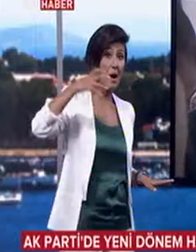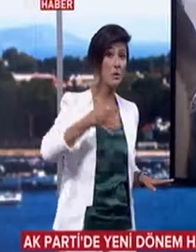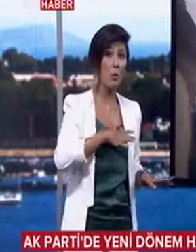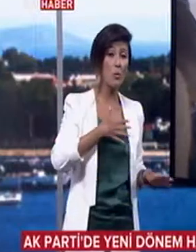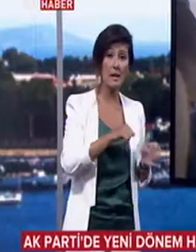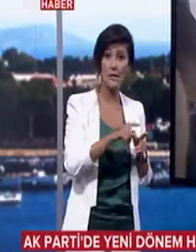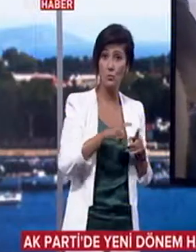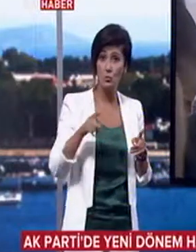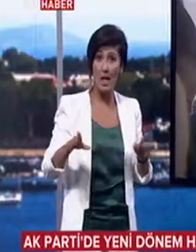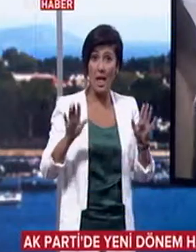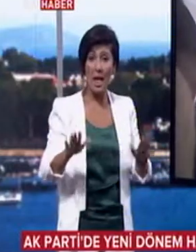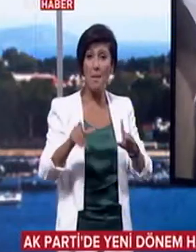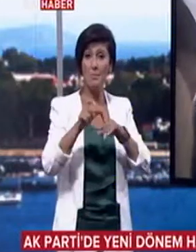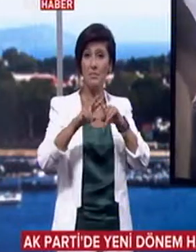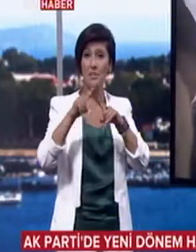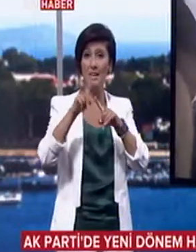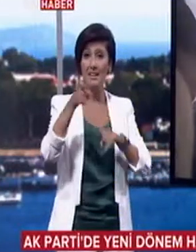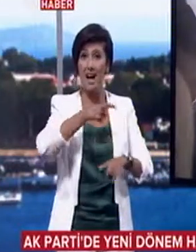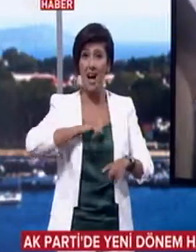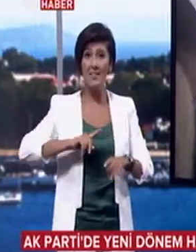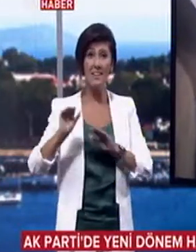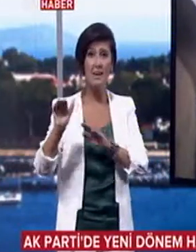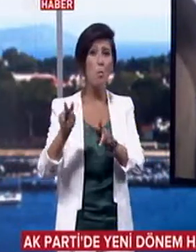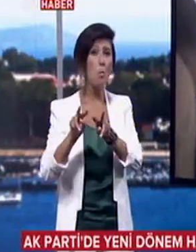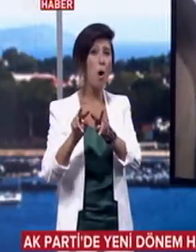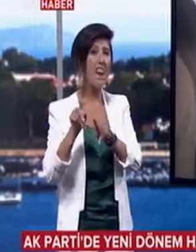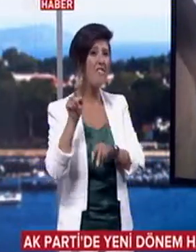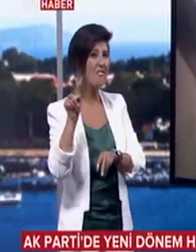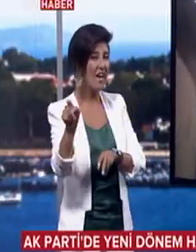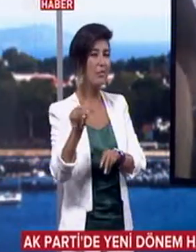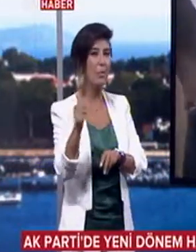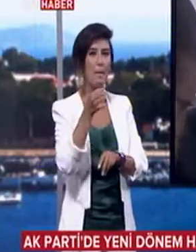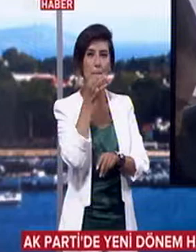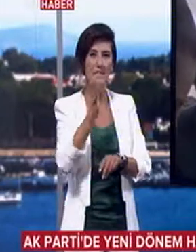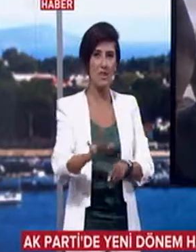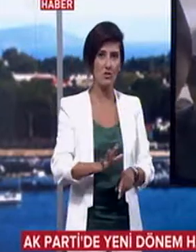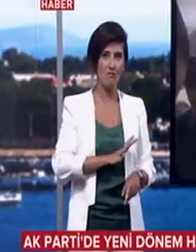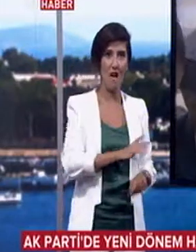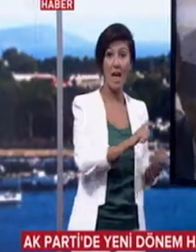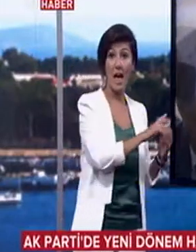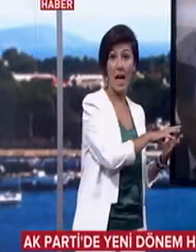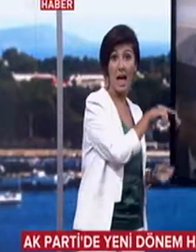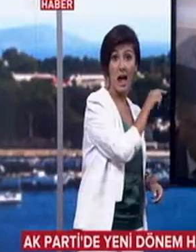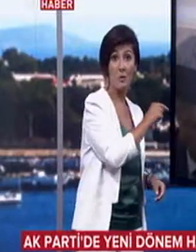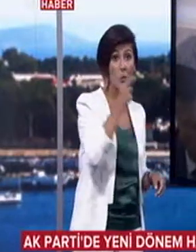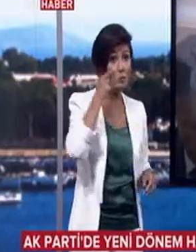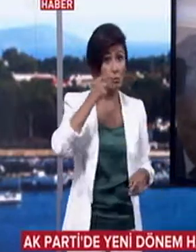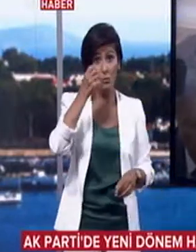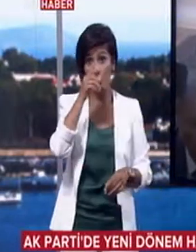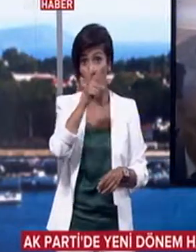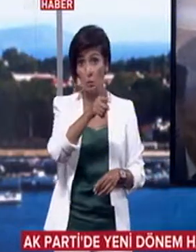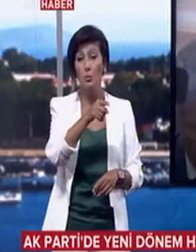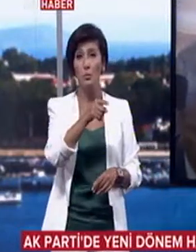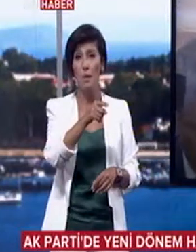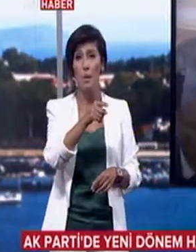kongre sürecine hem de çatı adayı destekleyen muhalefete dönük önemli mesajlar verdi. Recep Tayyip Erdoğan, Cumhurbaşkanı